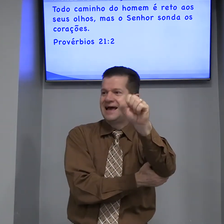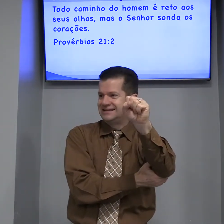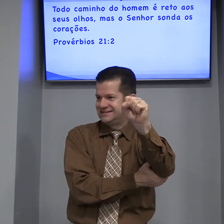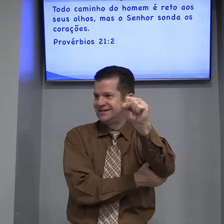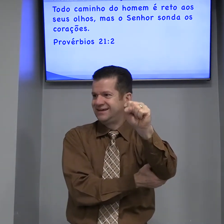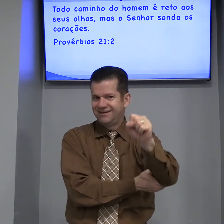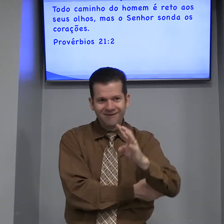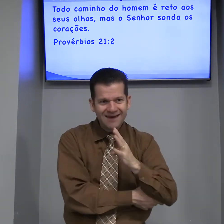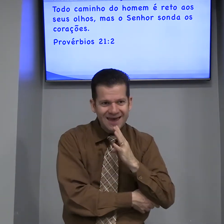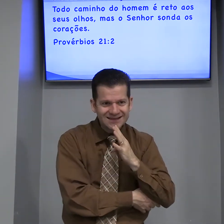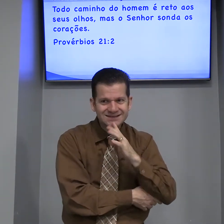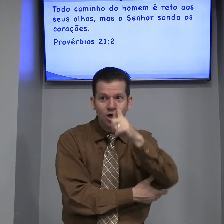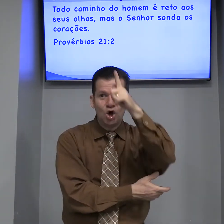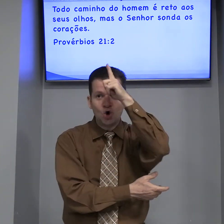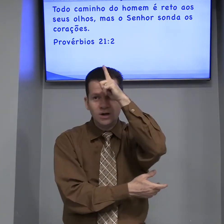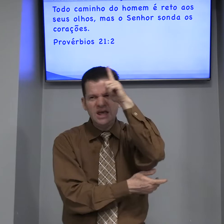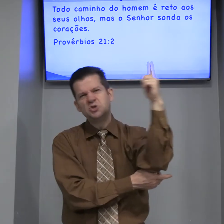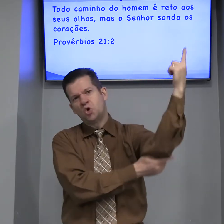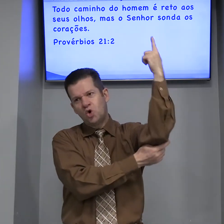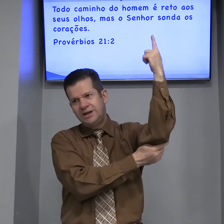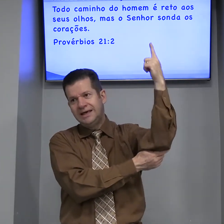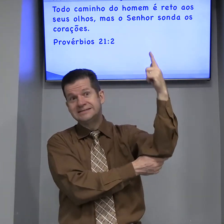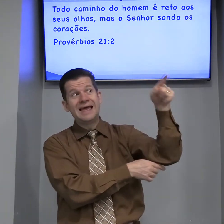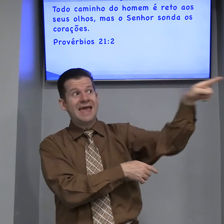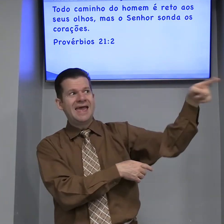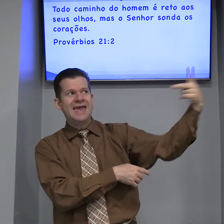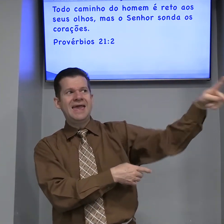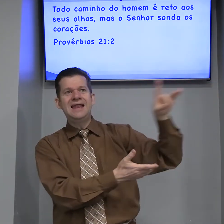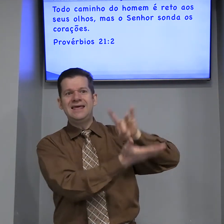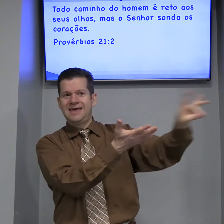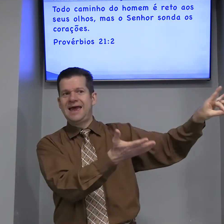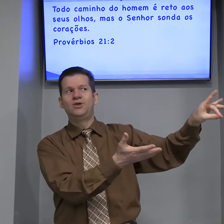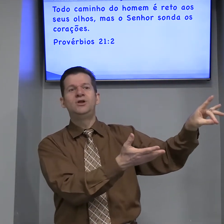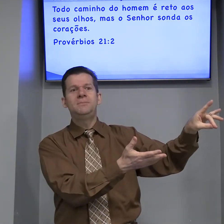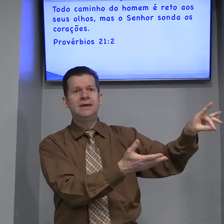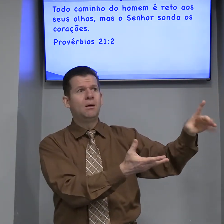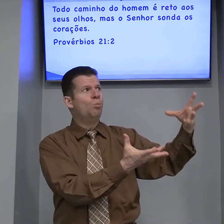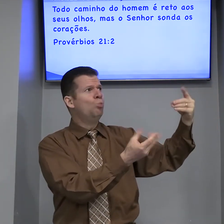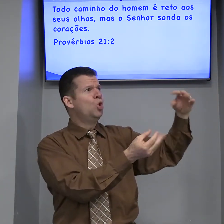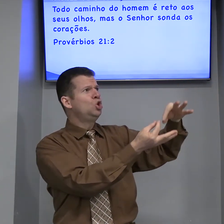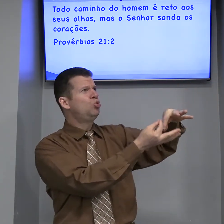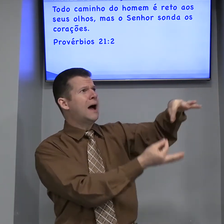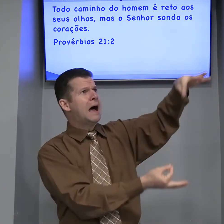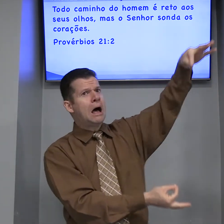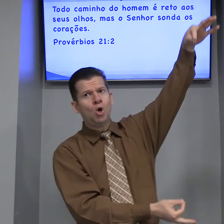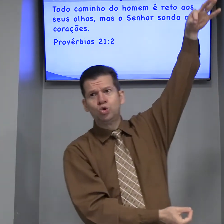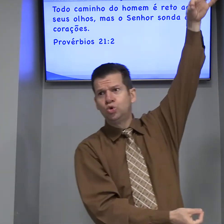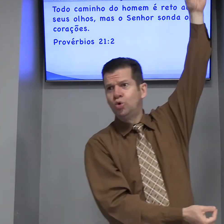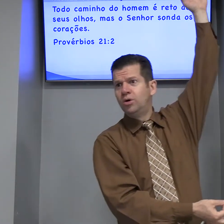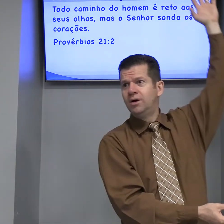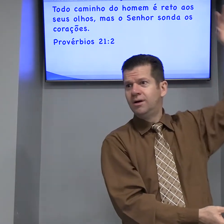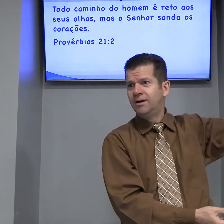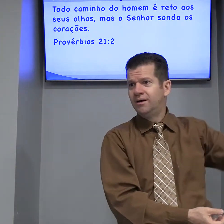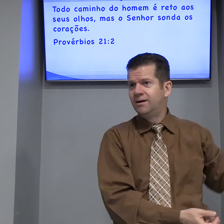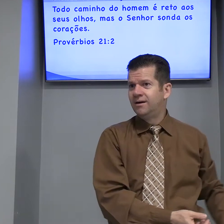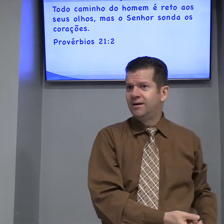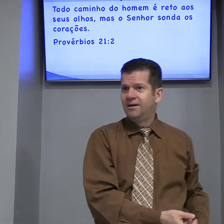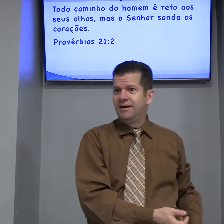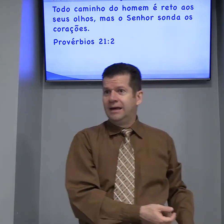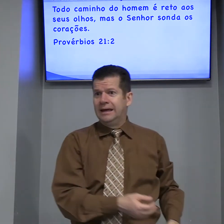Golias, conhece? Golias ou Golias, ele é do inimigo, muito alto,